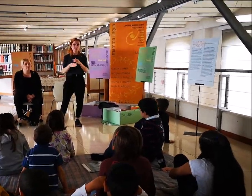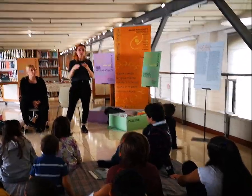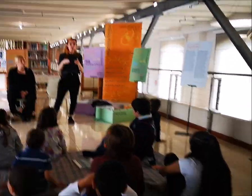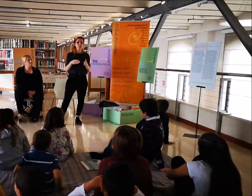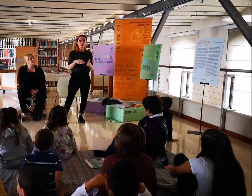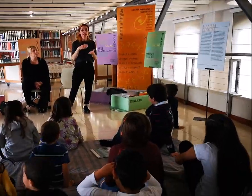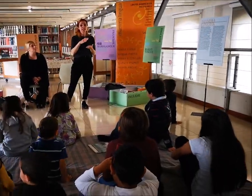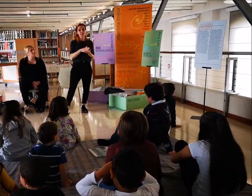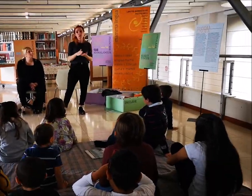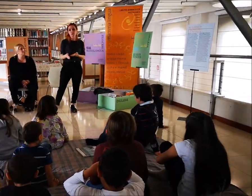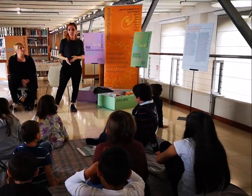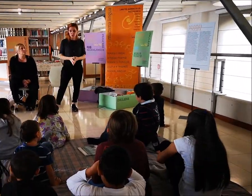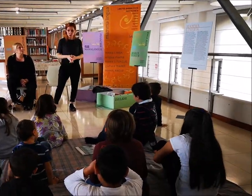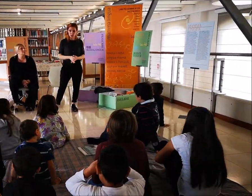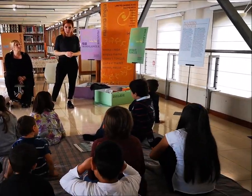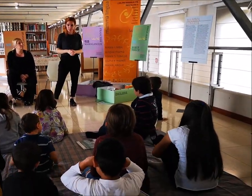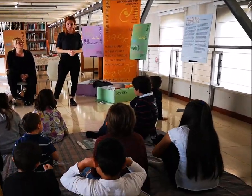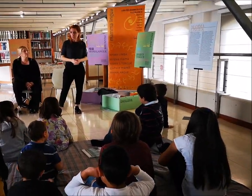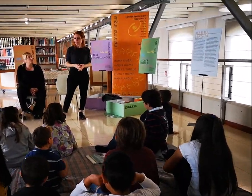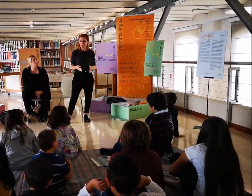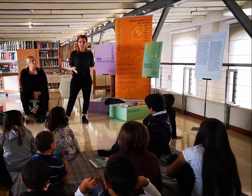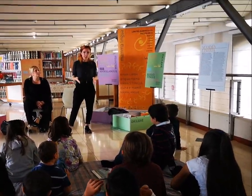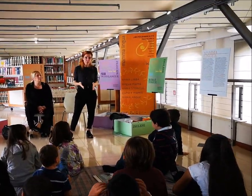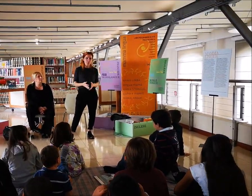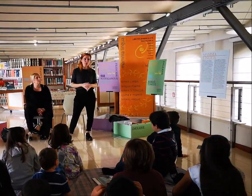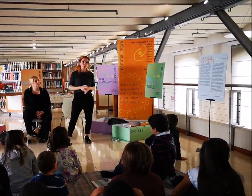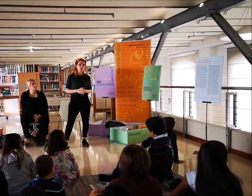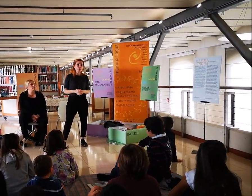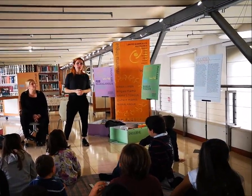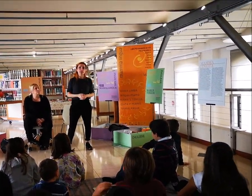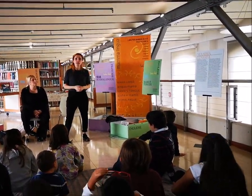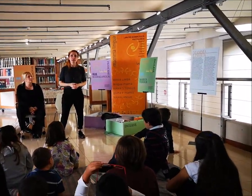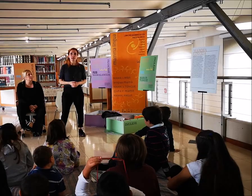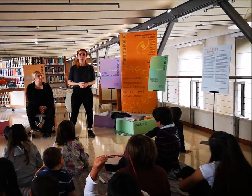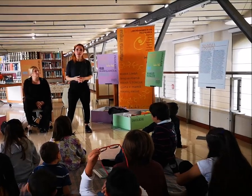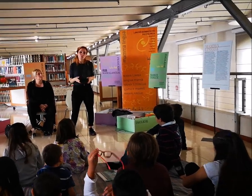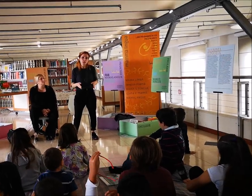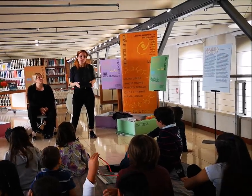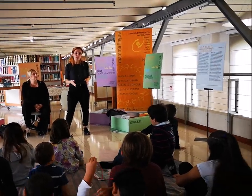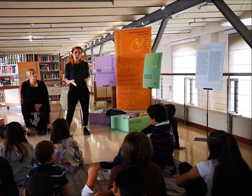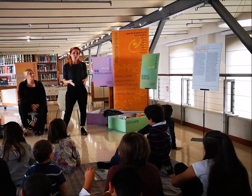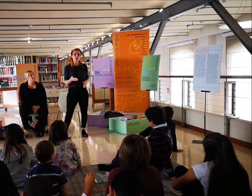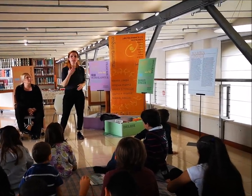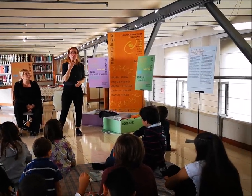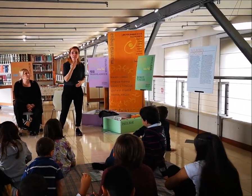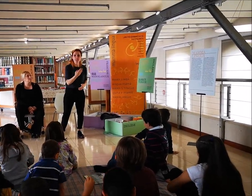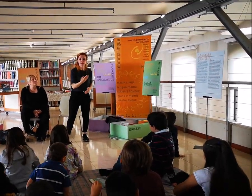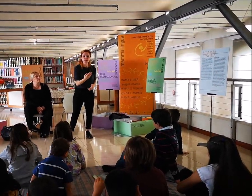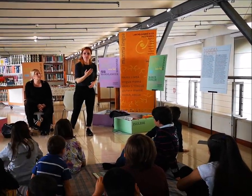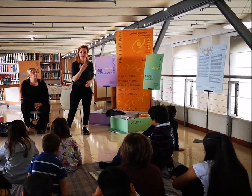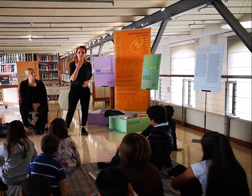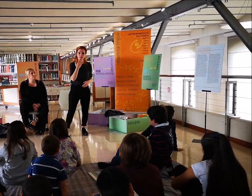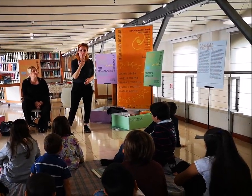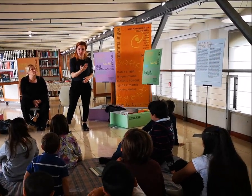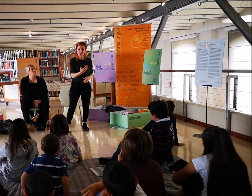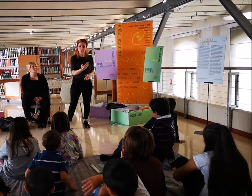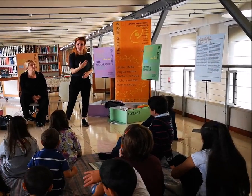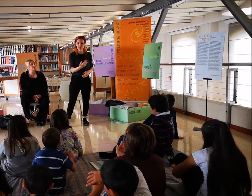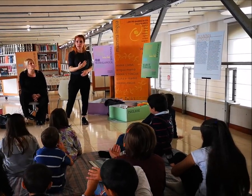Sì. E spesso cambia anche di regione in regione. Per esempio, qui diciamo grazie,